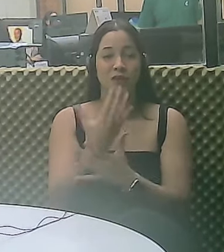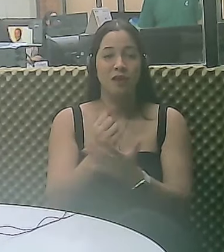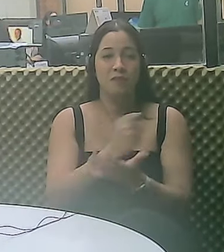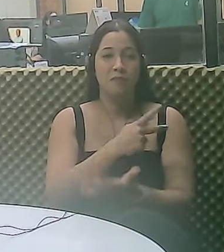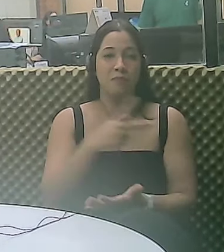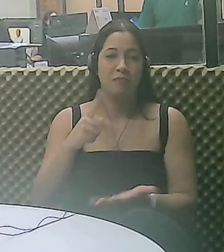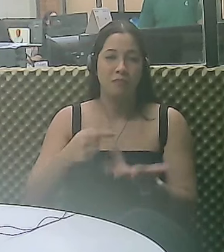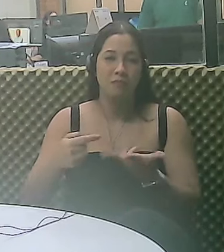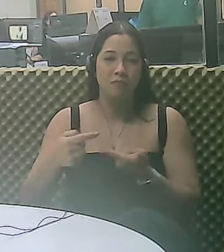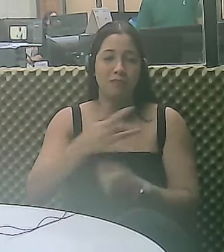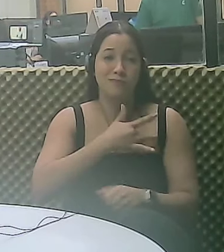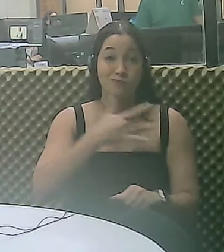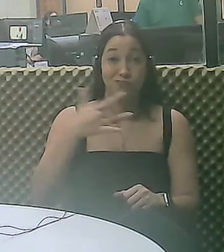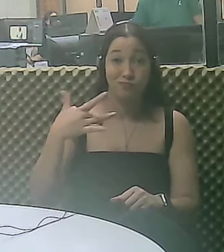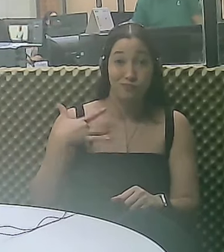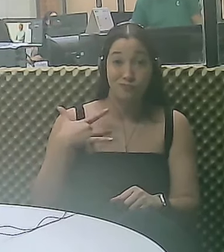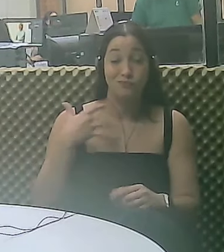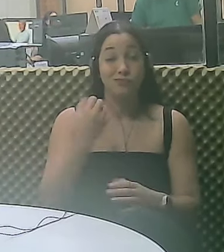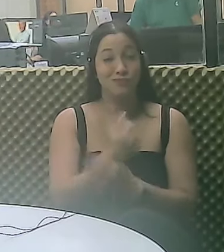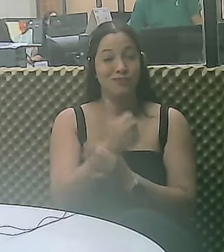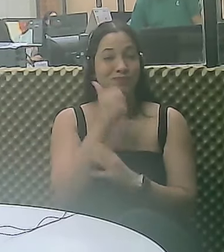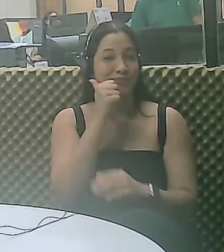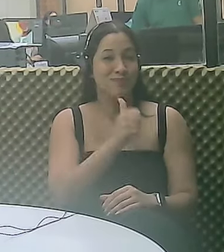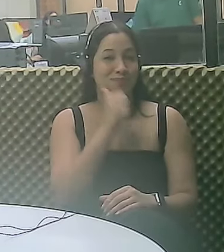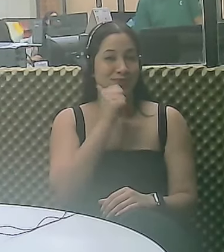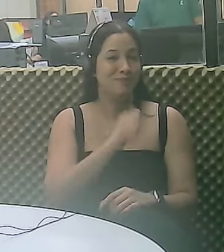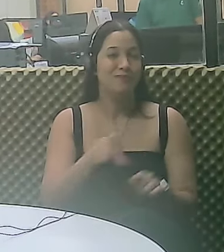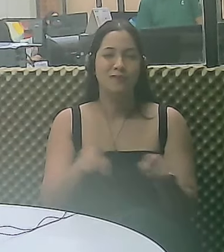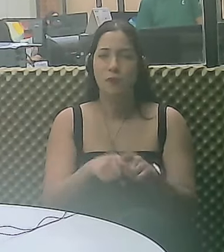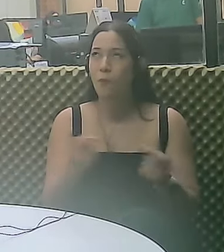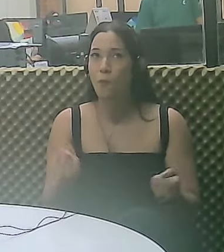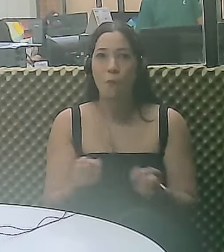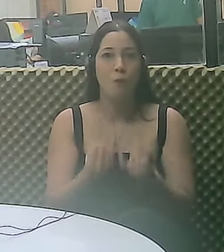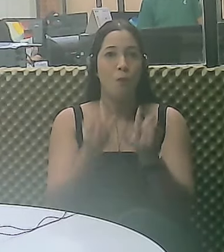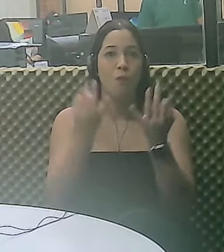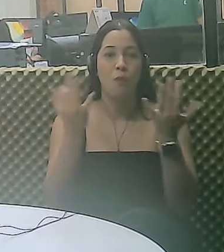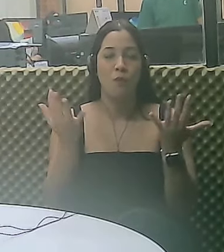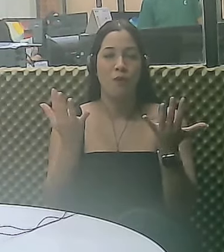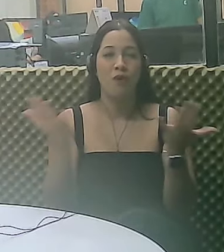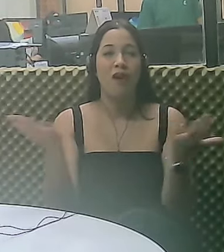criou aplicativos de saúde, de segurança para a mulher e muitos outros.